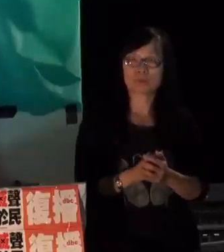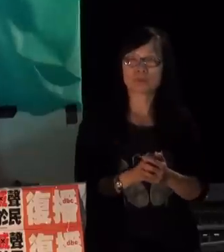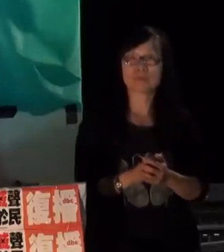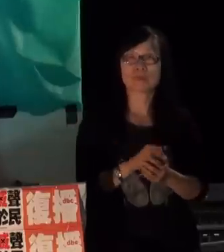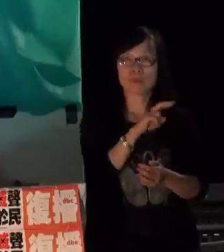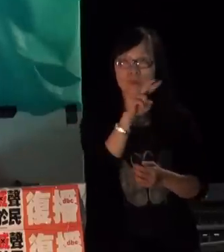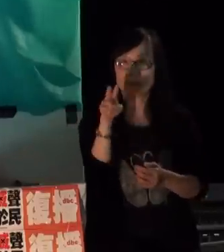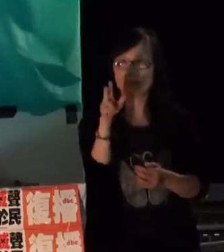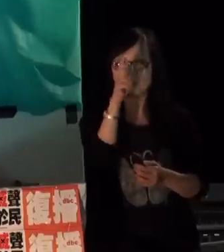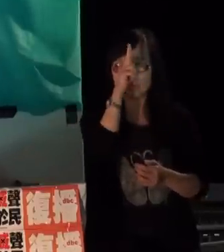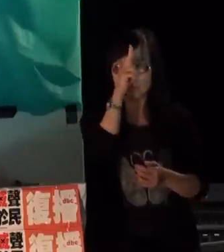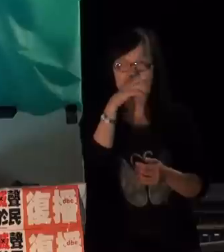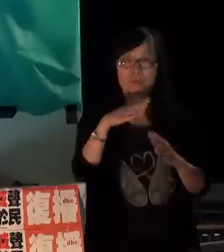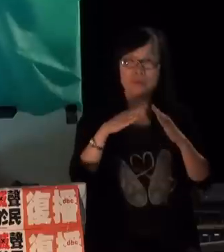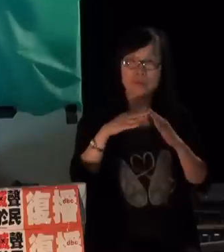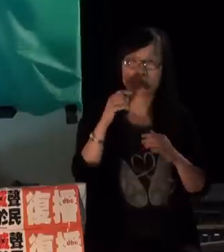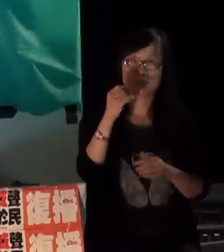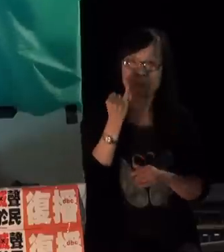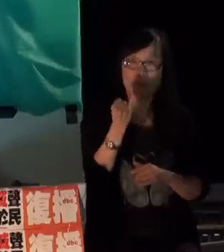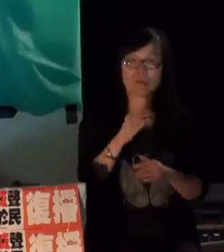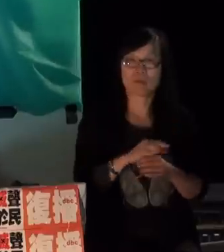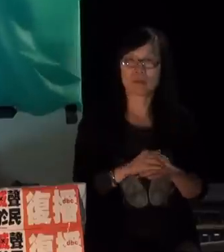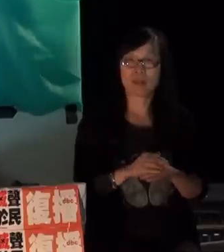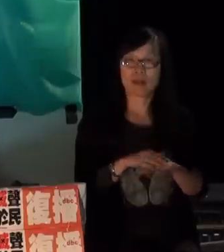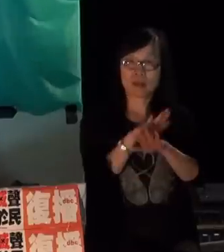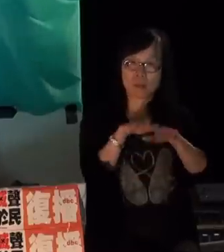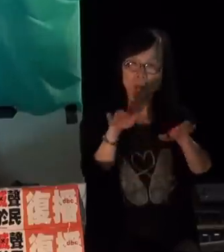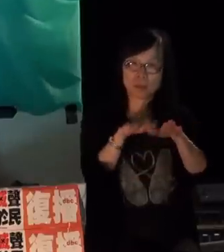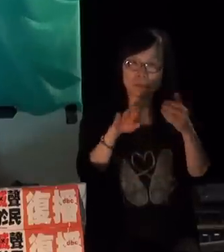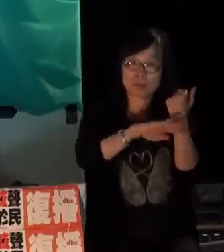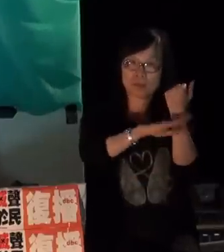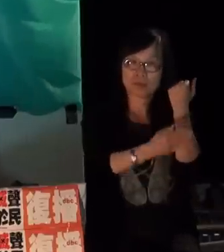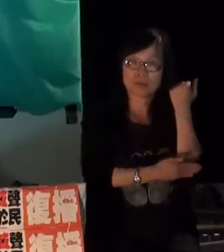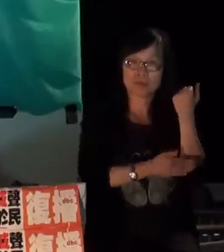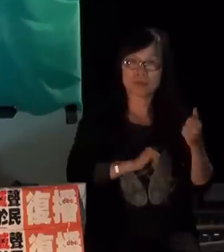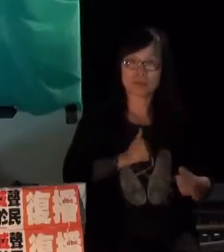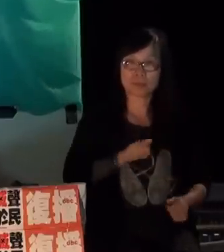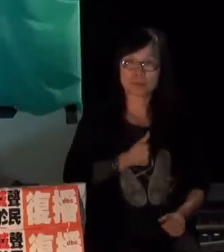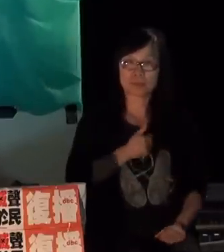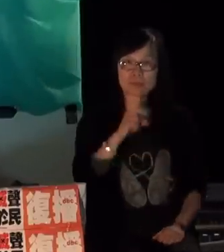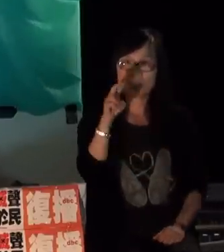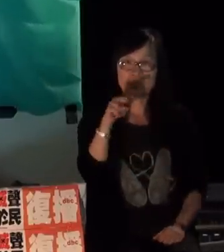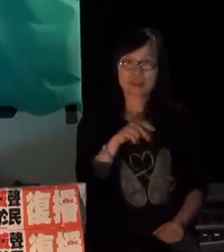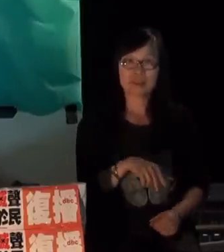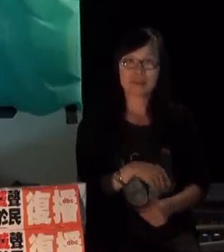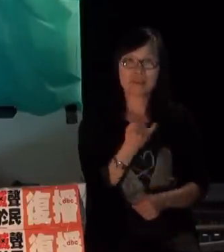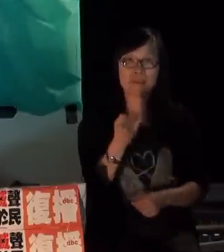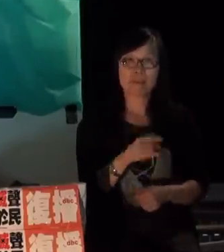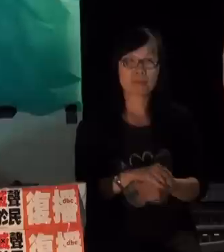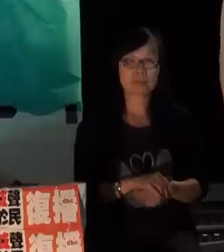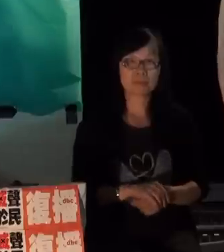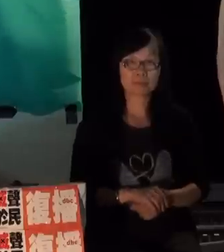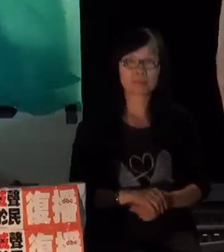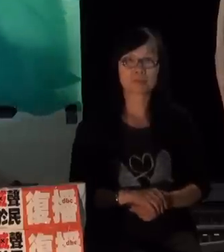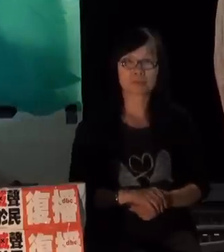嗰個官制嘅敗壞。佢只不過是普通律師，佢識 L 啊，識叉，係